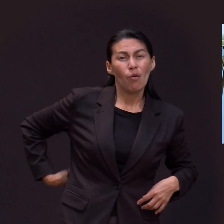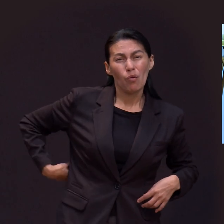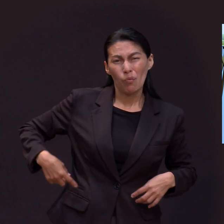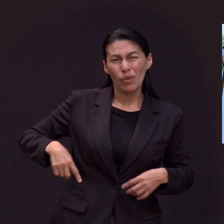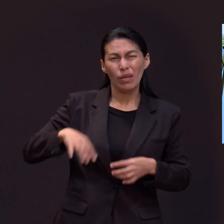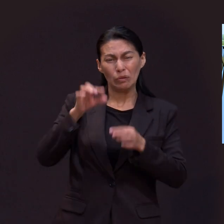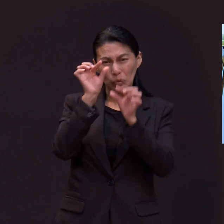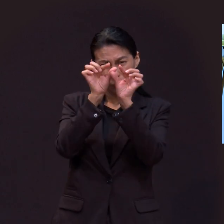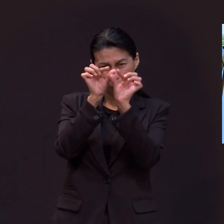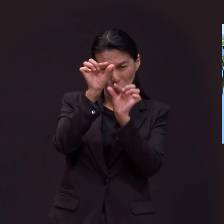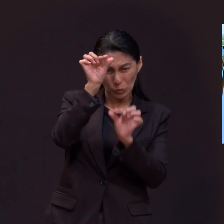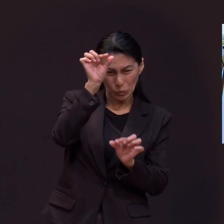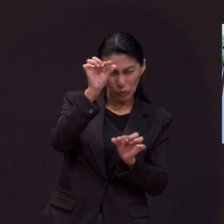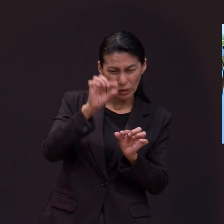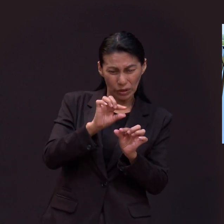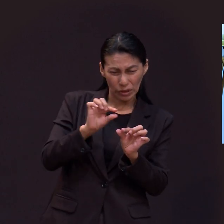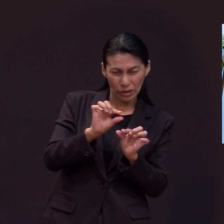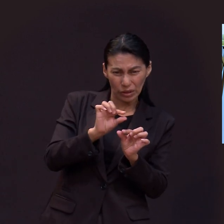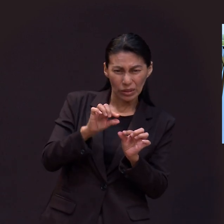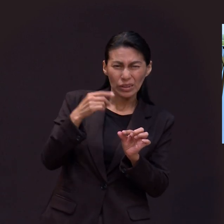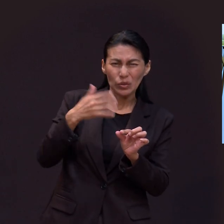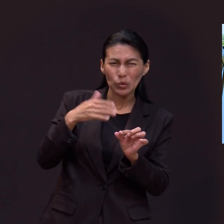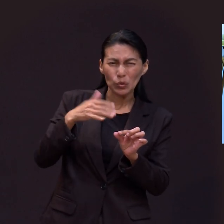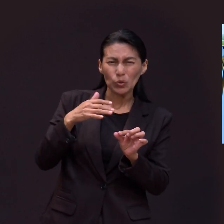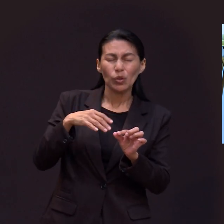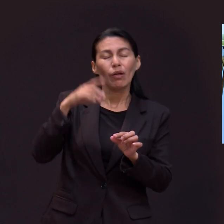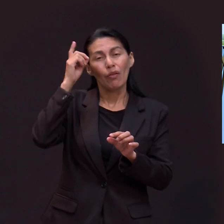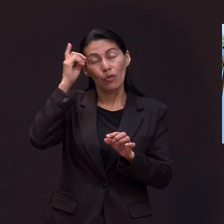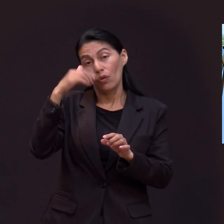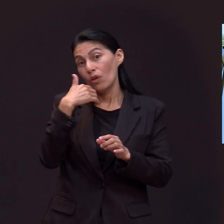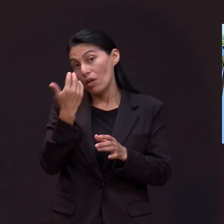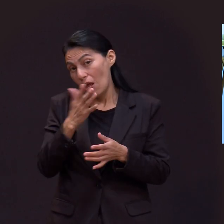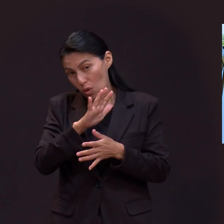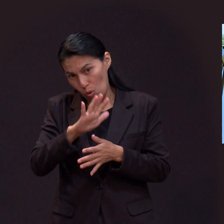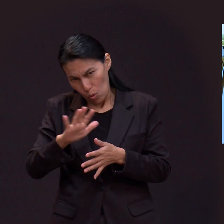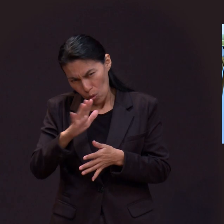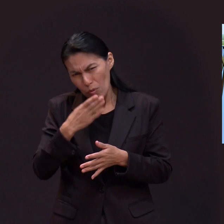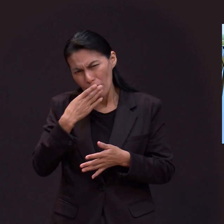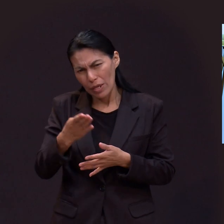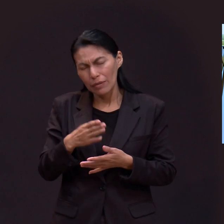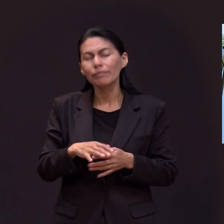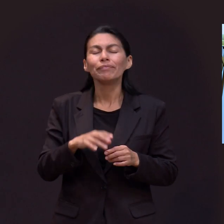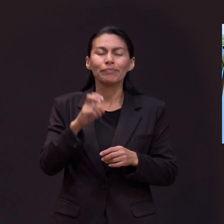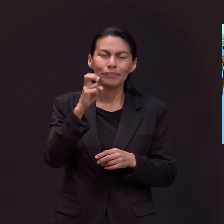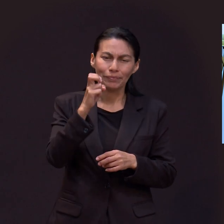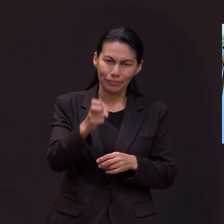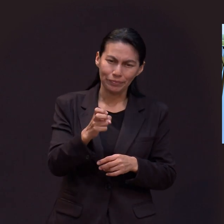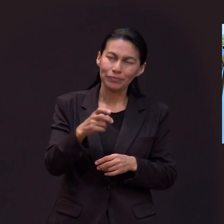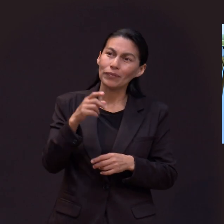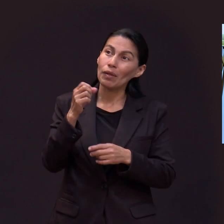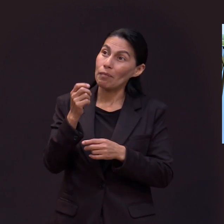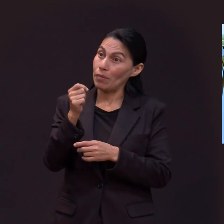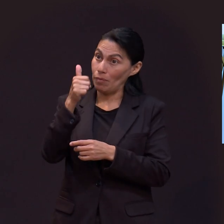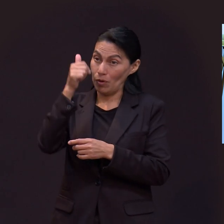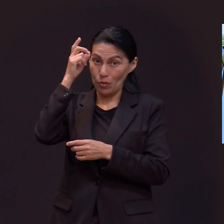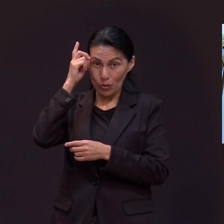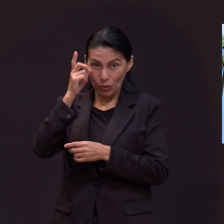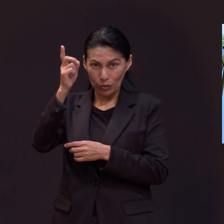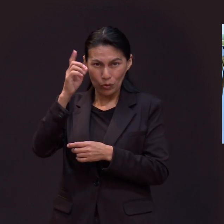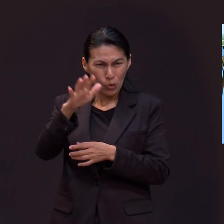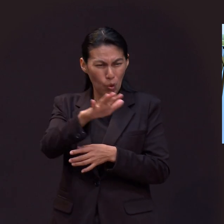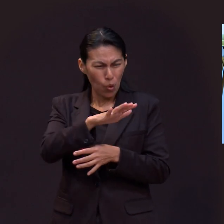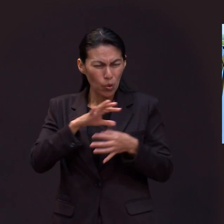en la columna que todo salga bien primeramente dios sandra estaremos orando